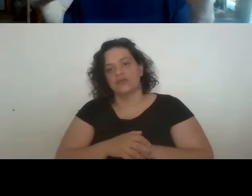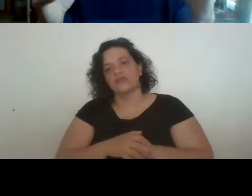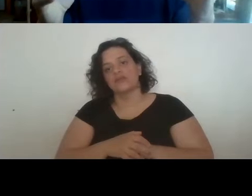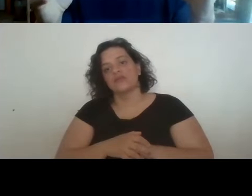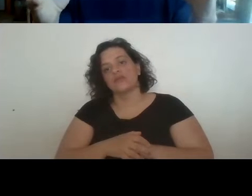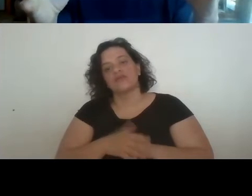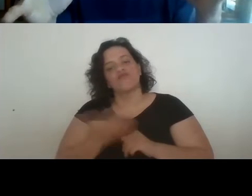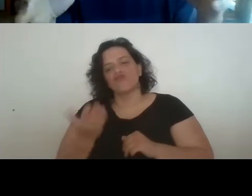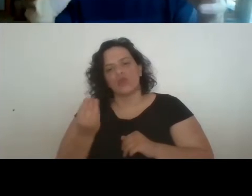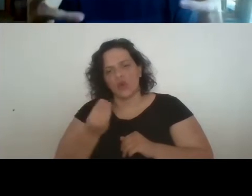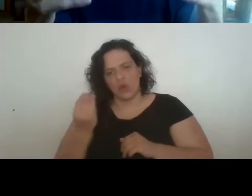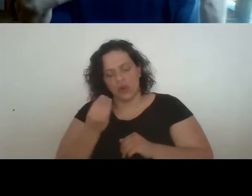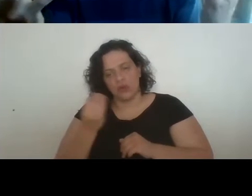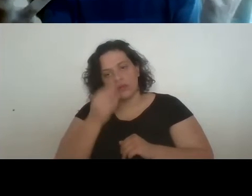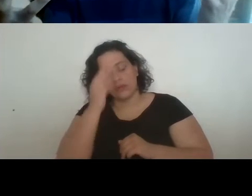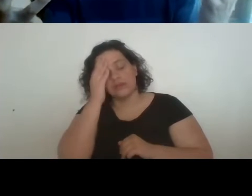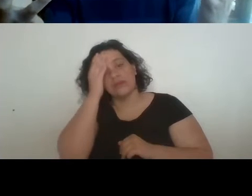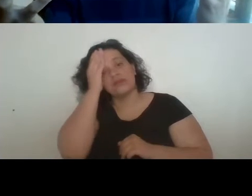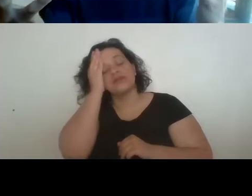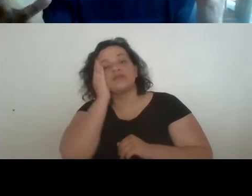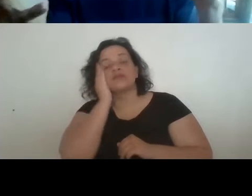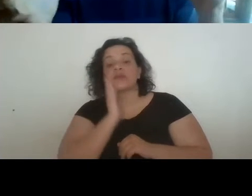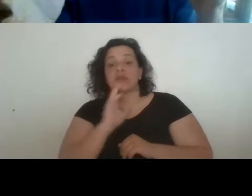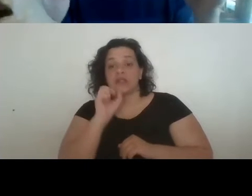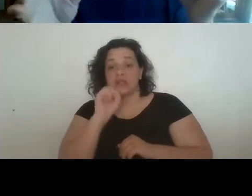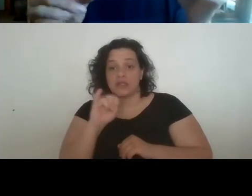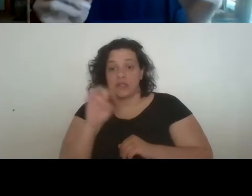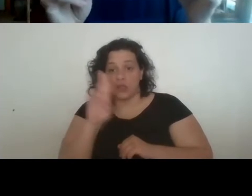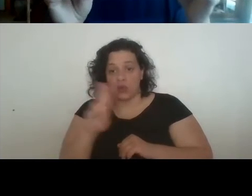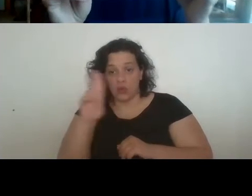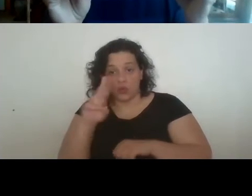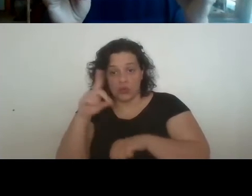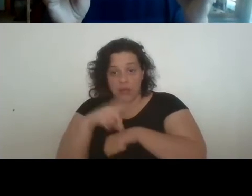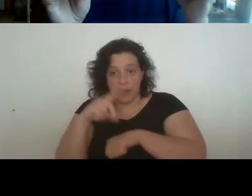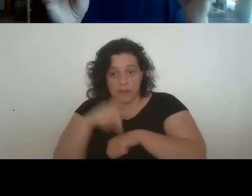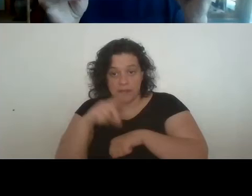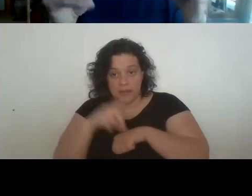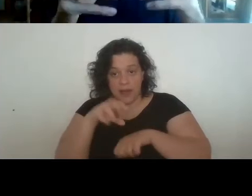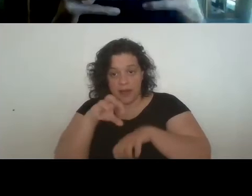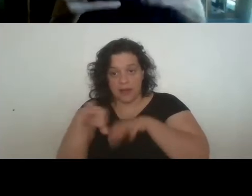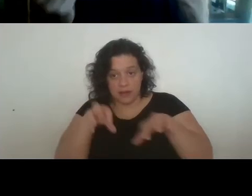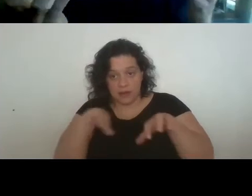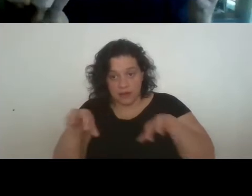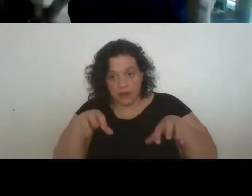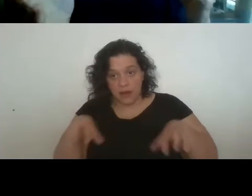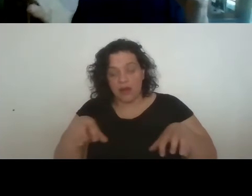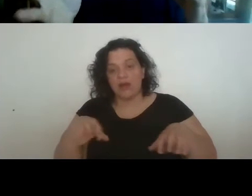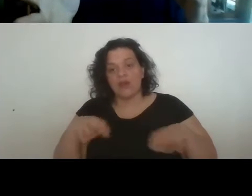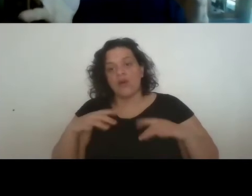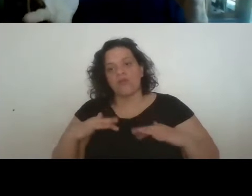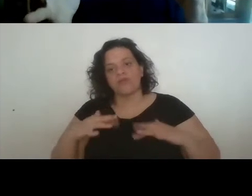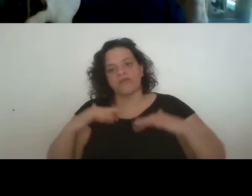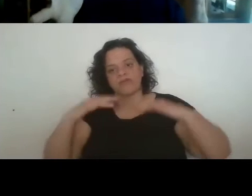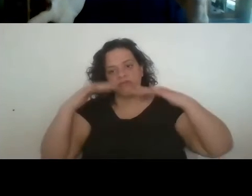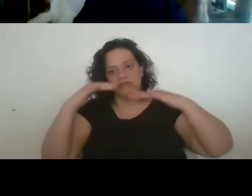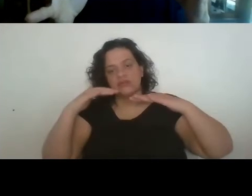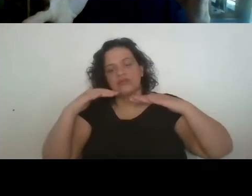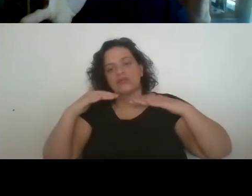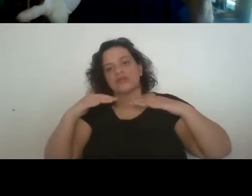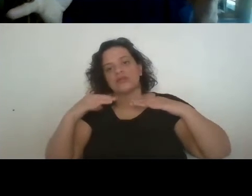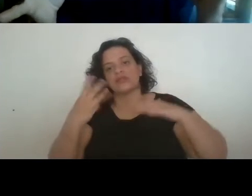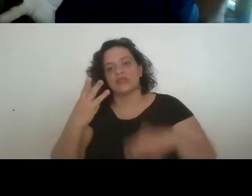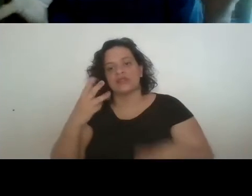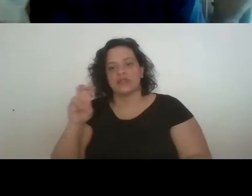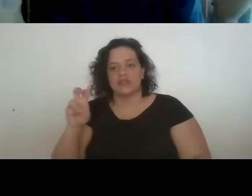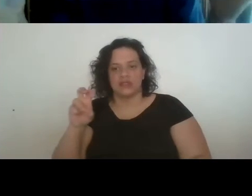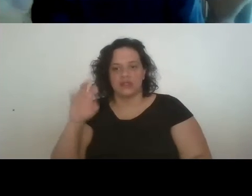Eu considero que quando eu vou usar pedra, eu tenho um volume útil, um volume livre de cerca de